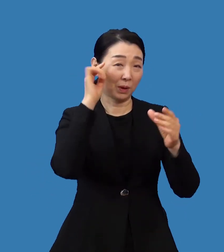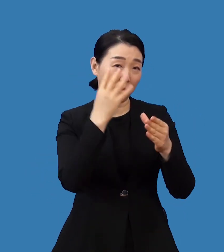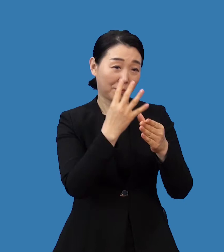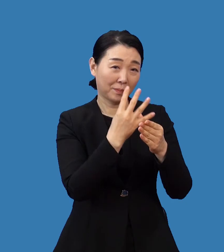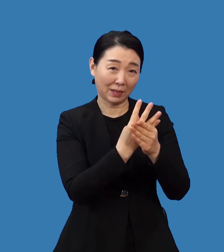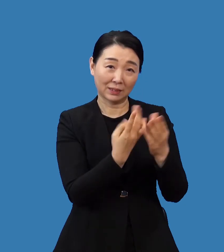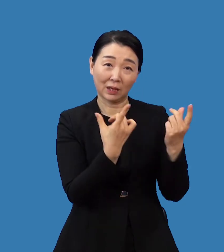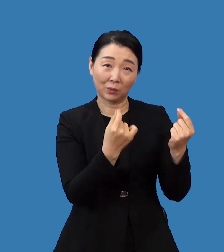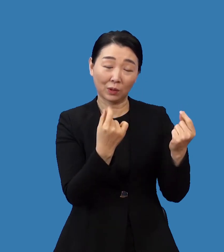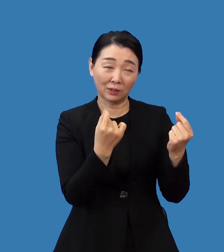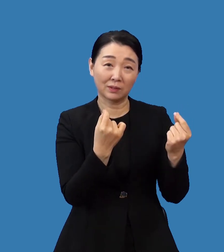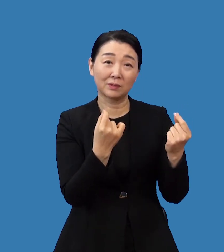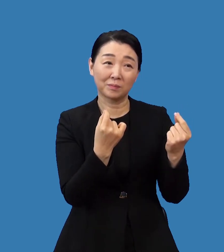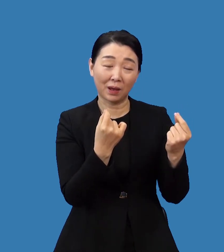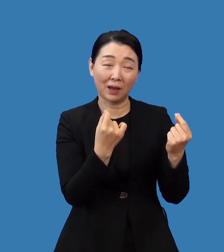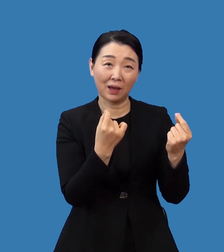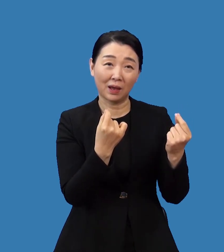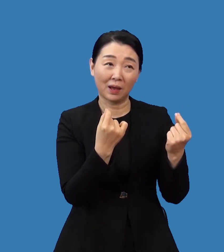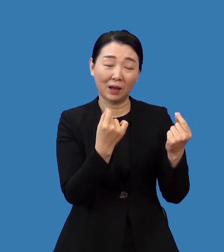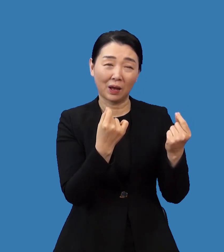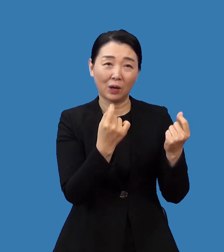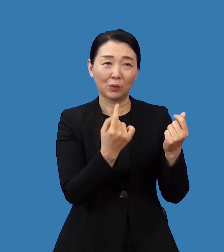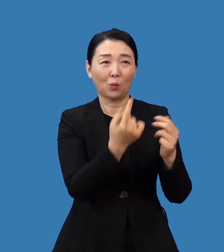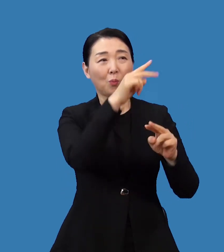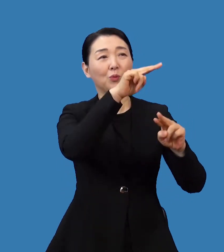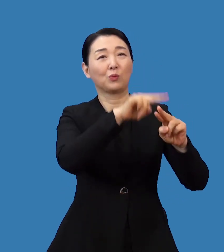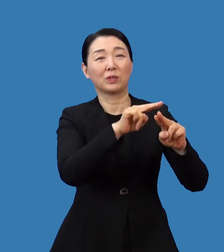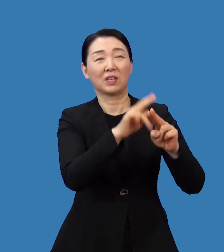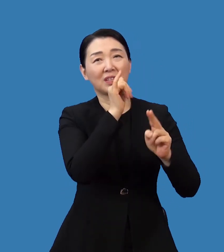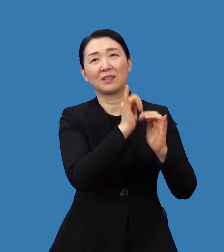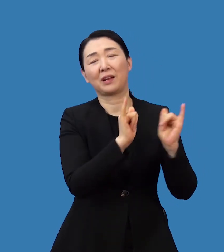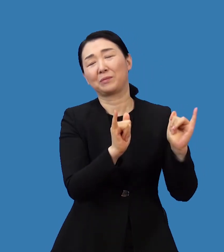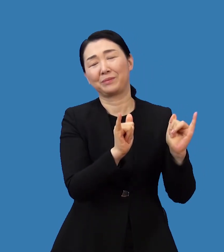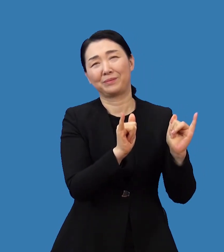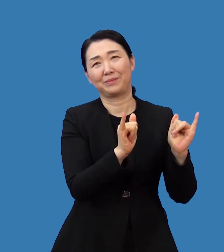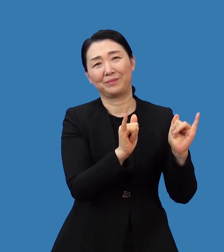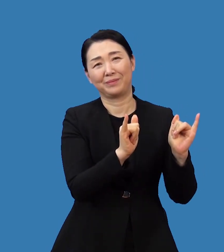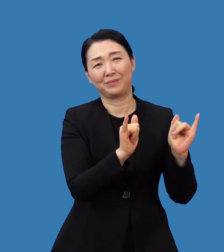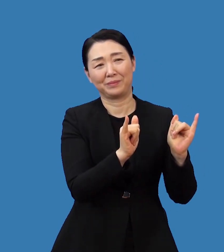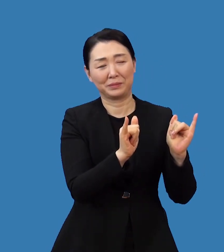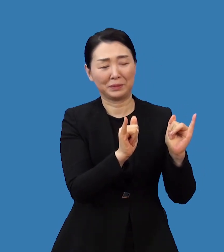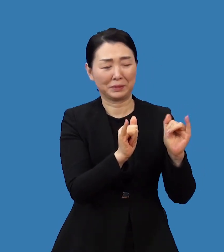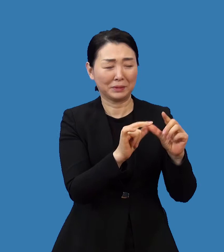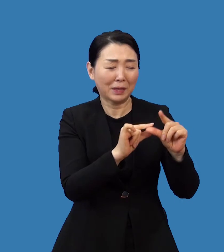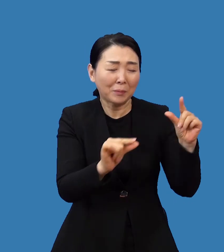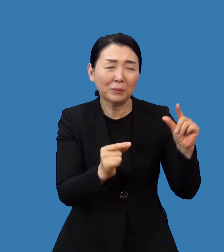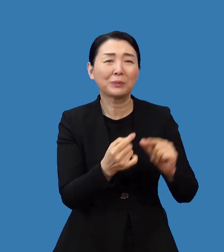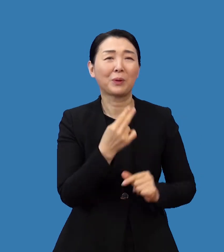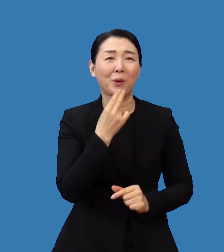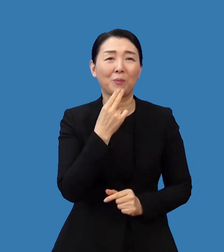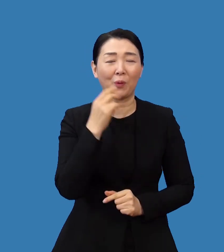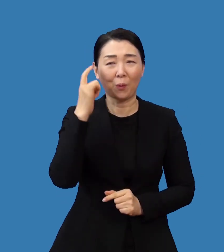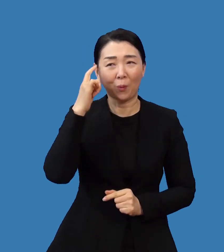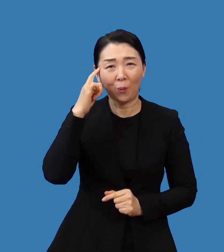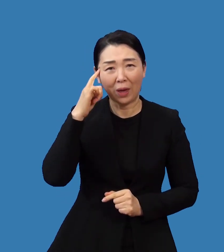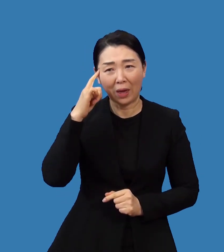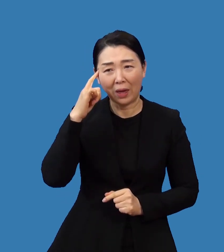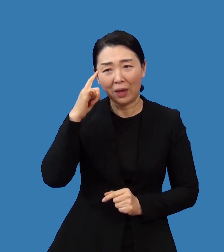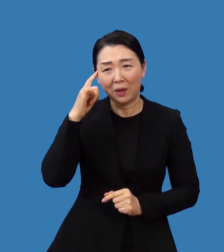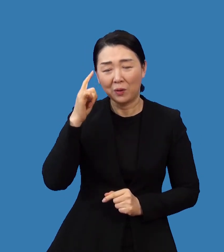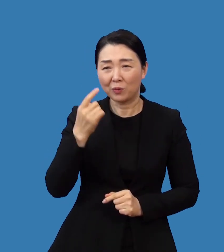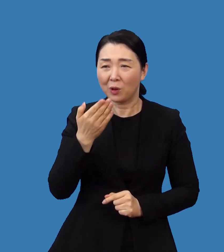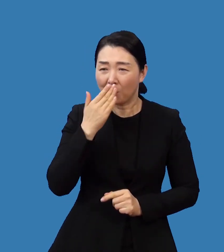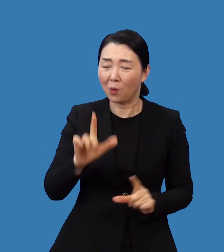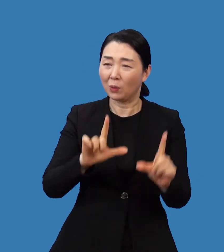그런 귀족적인 배경을 가진 사람들은 아주 드물 것입니다. 우리 대부분 소시민적 생존에